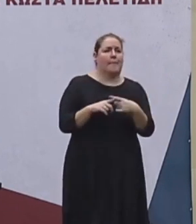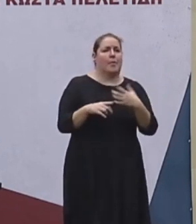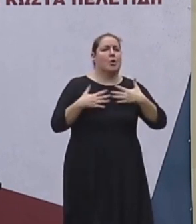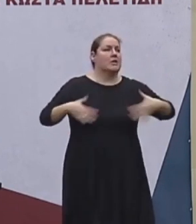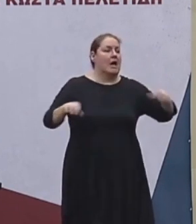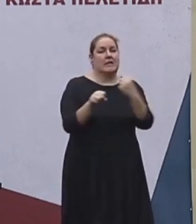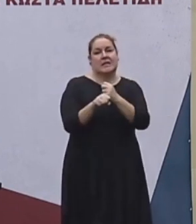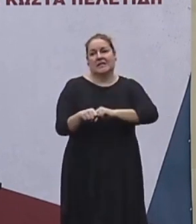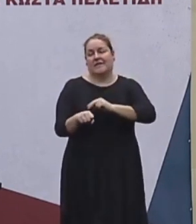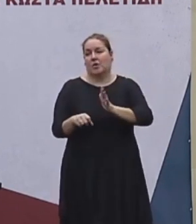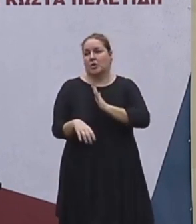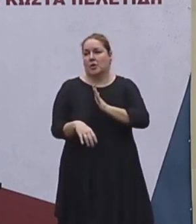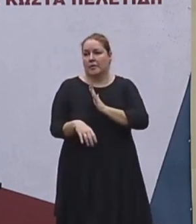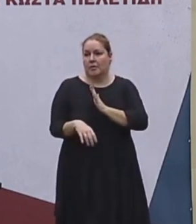συμφέροντα.